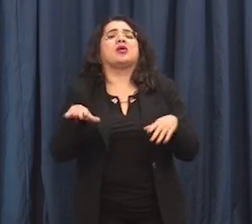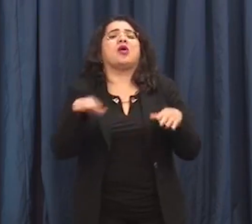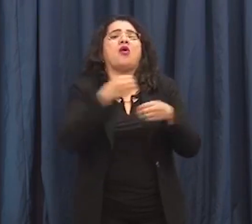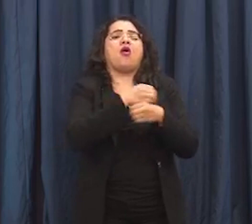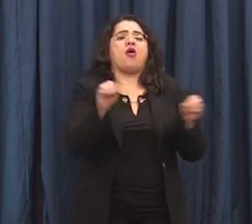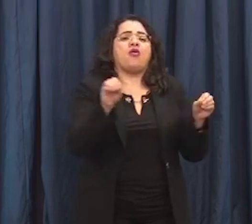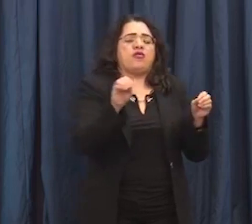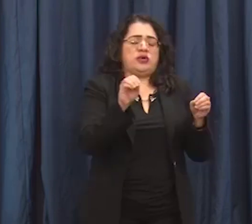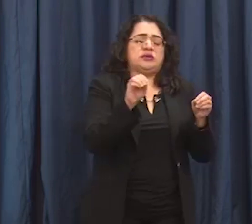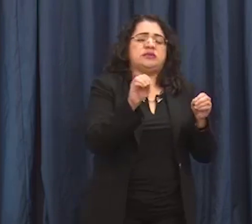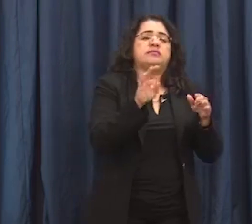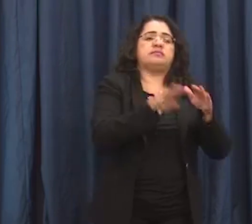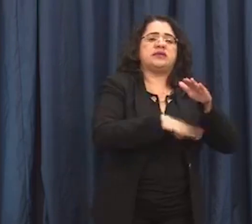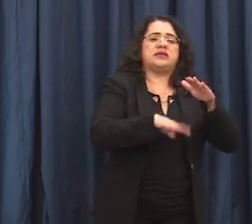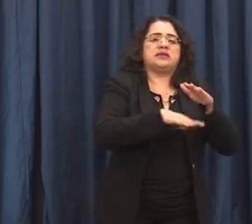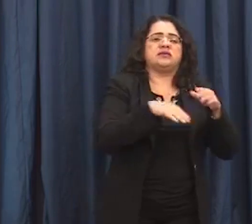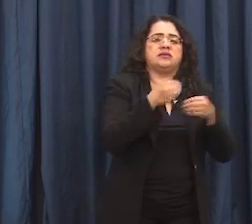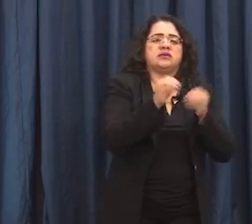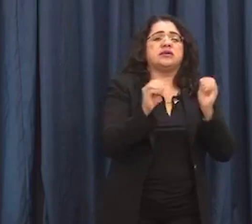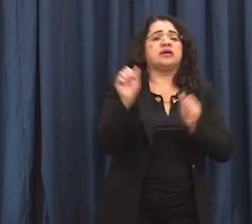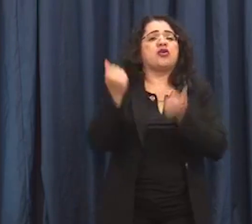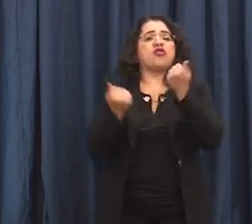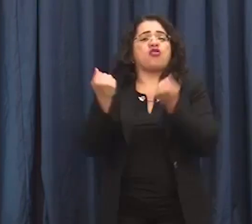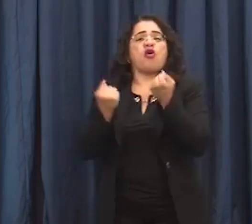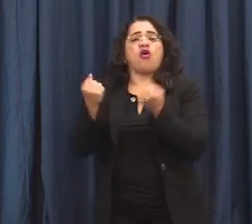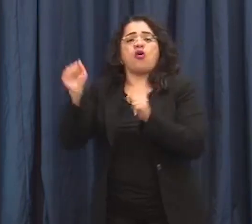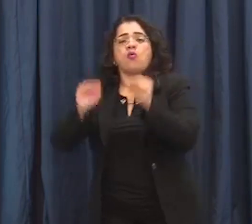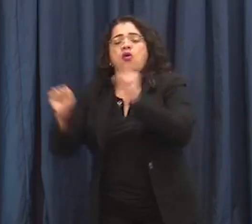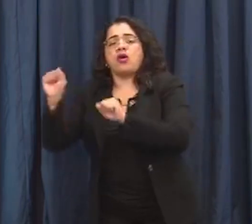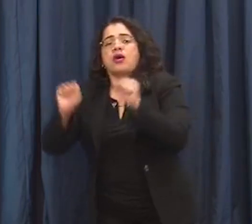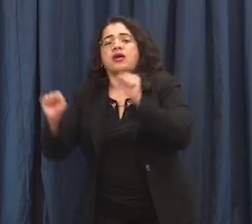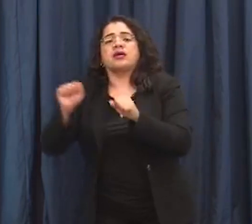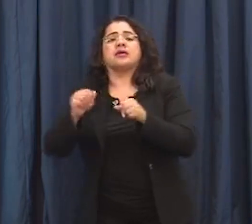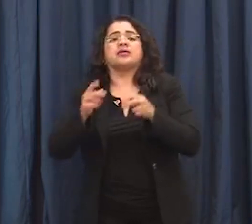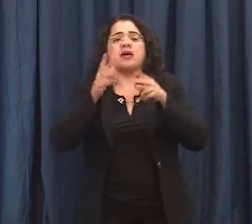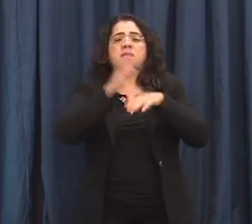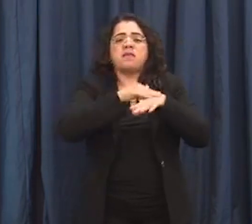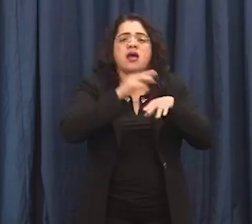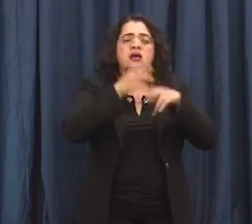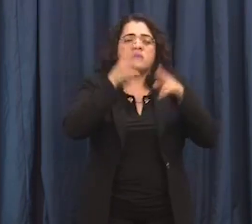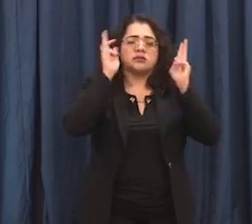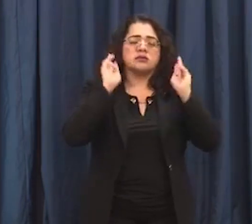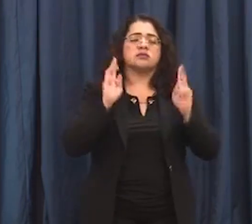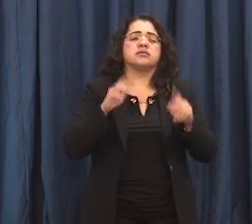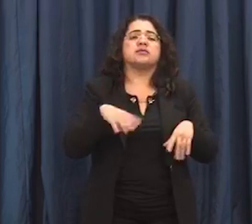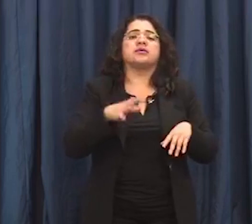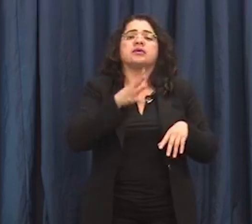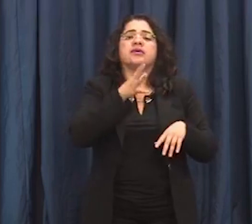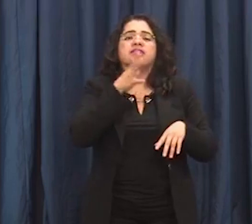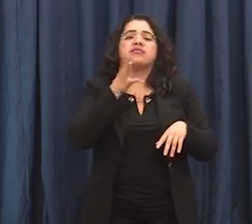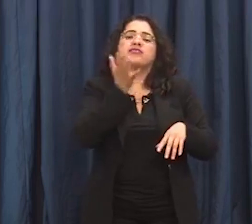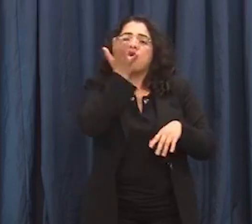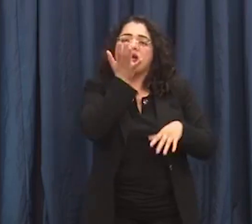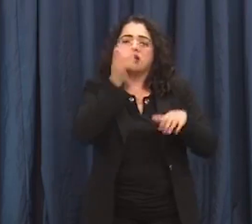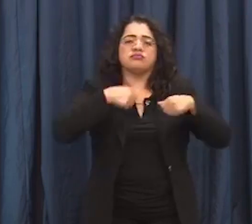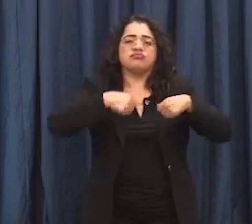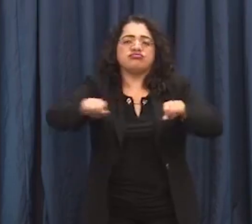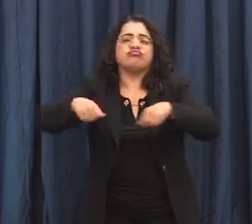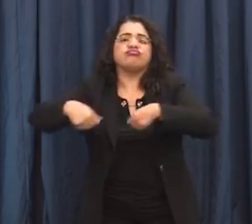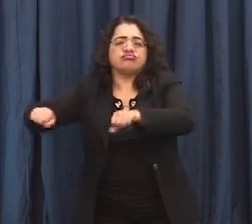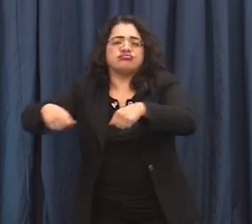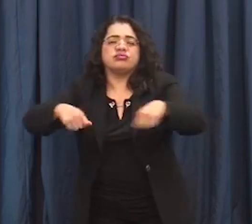oficinas, servicios selectos como lavado de autos, aseos de mascotas y de jardinería, museos que tienen